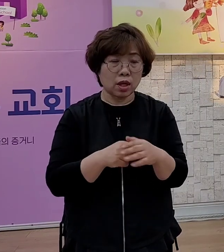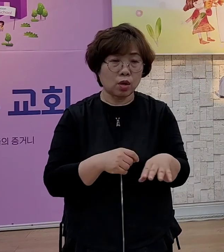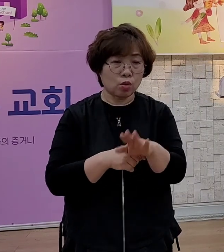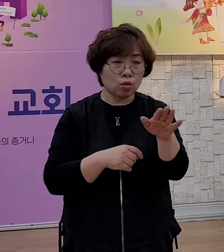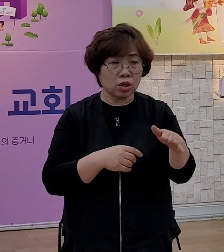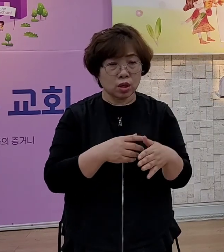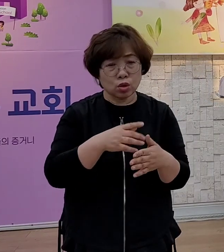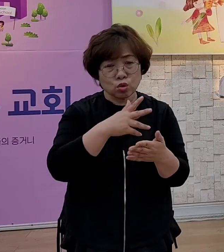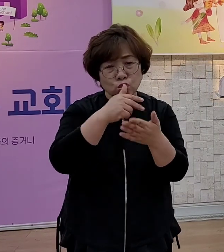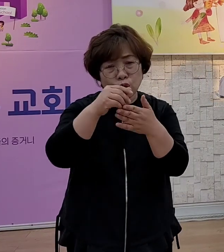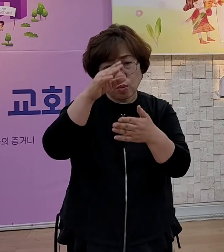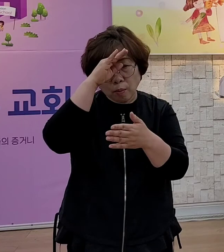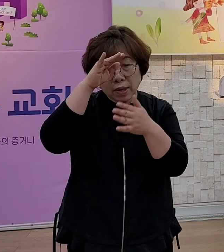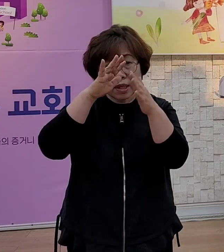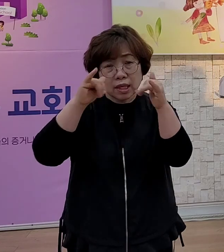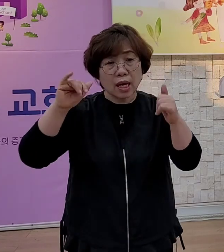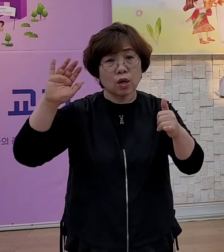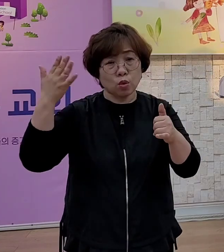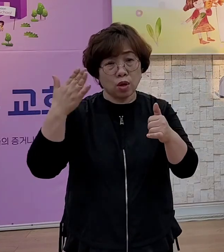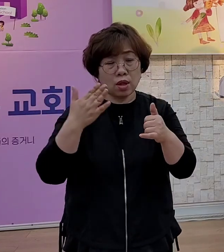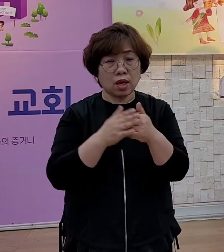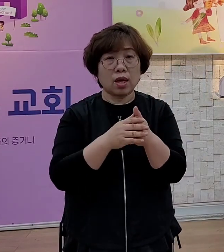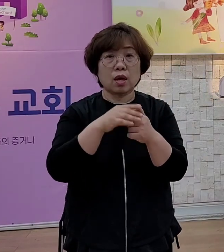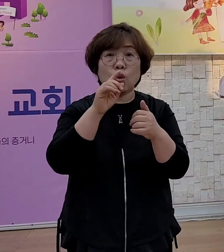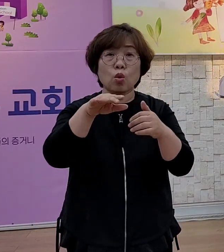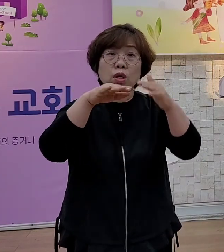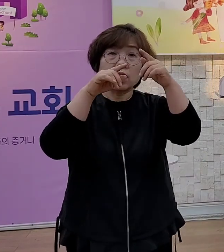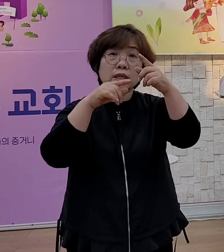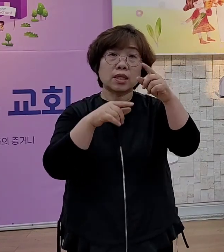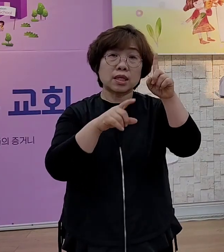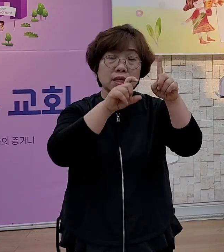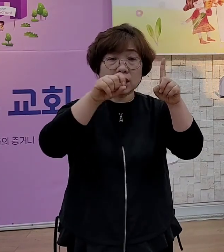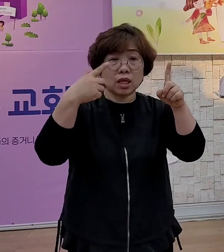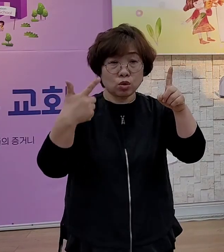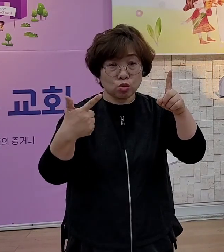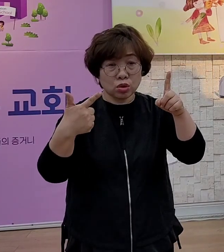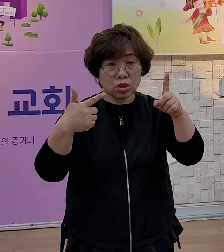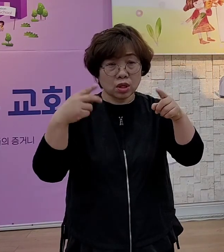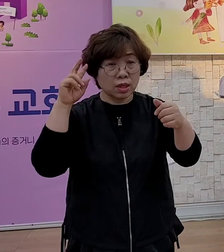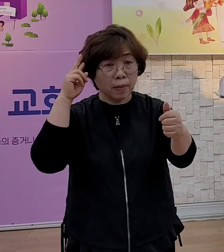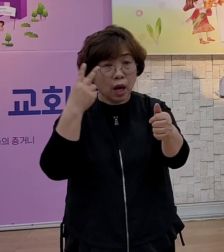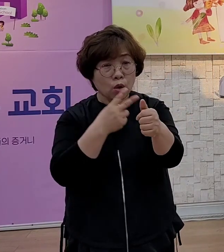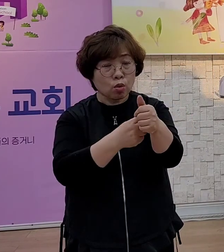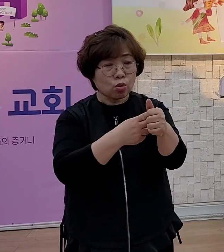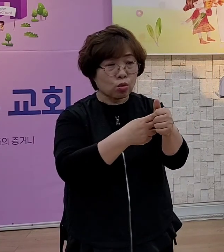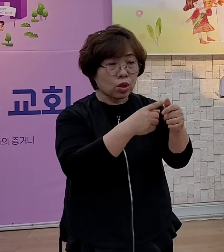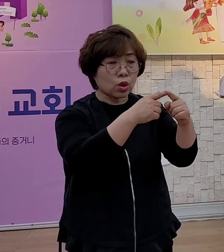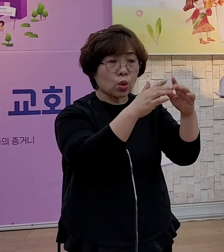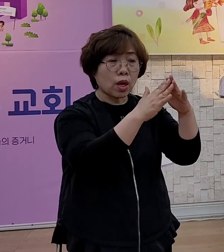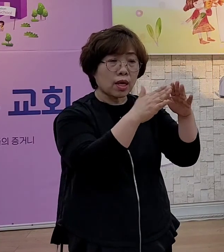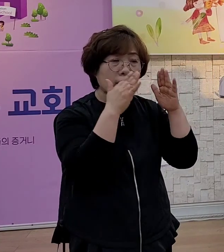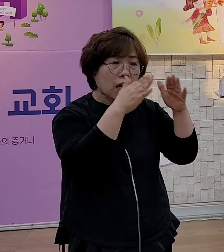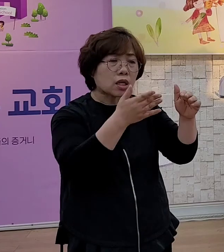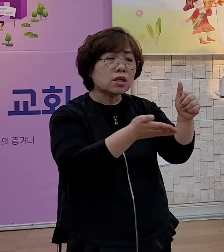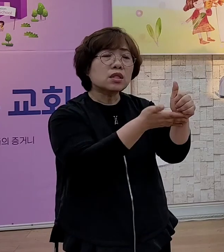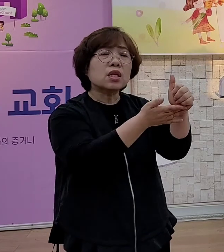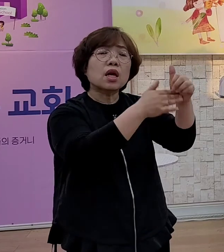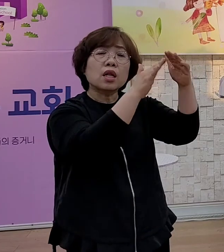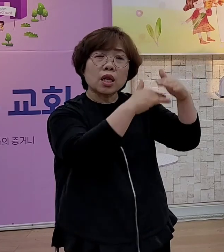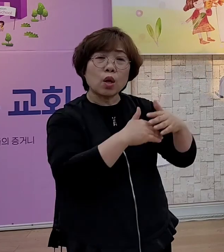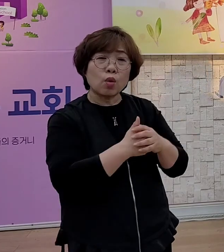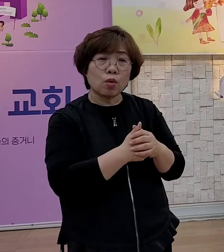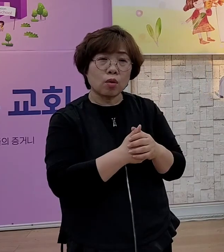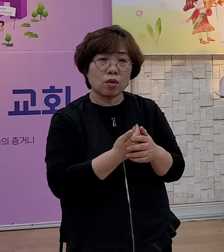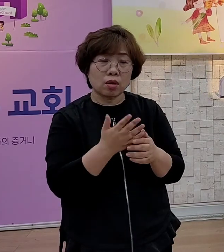되었다. 이게 지금 사도 바울이 지금 데살로니가 교회 성도들에게 칭찬하고 있는 말씀입니다. 그런데 실상이 어떻습니까?